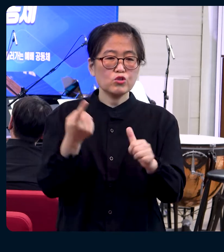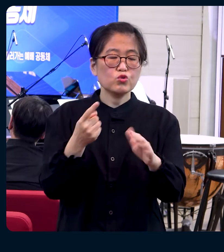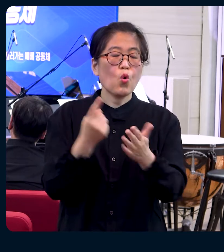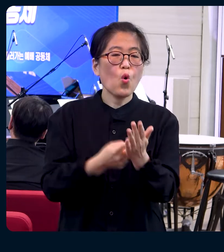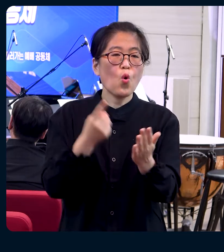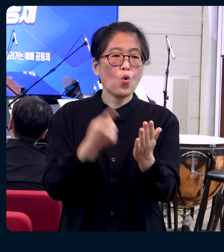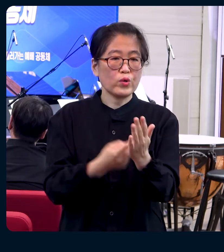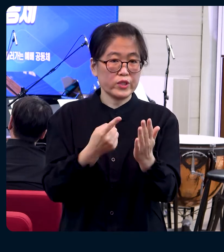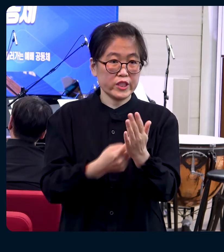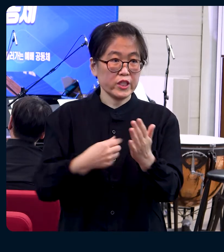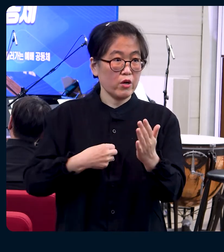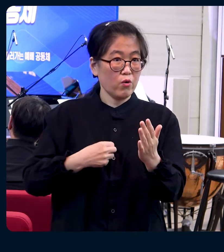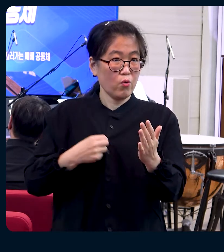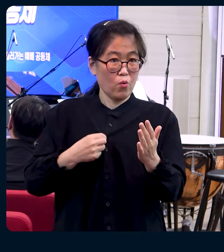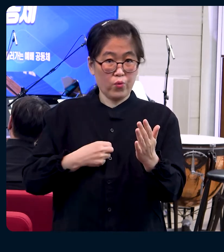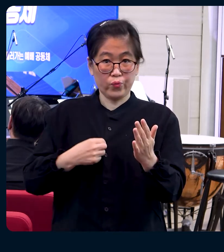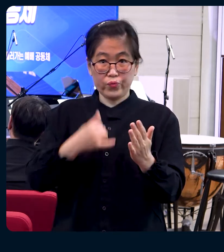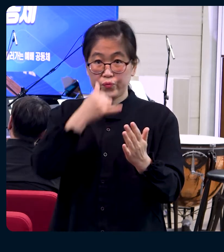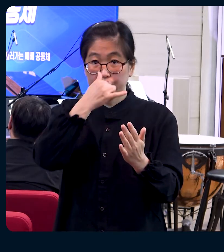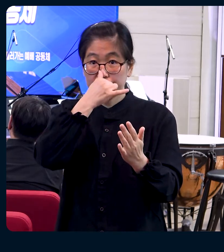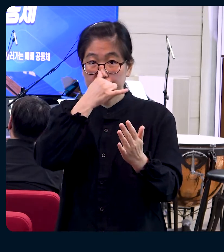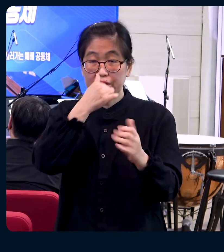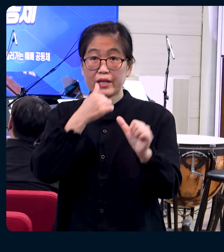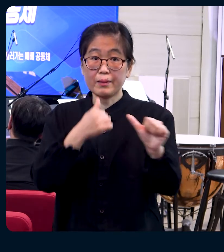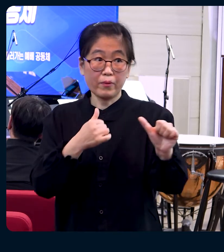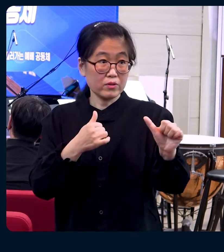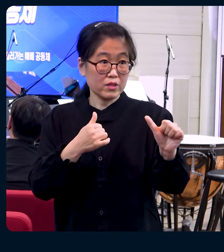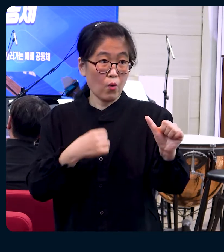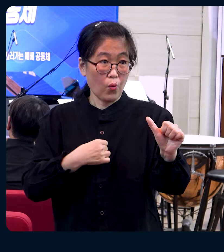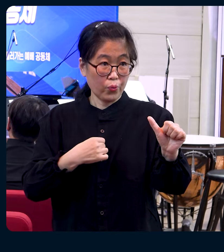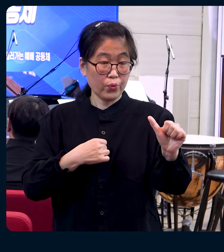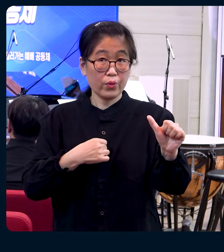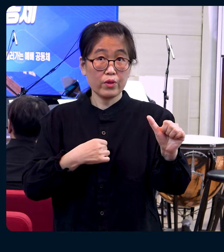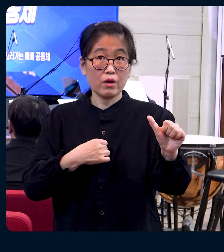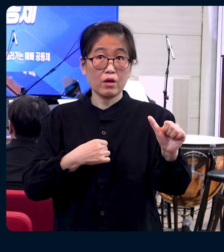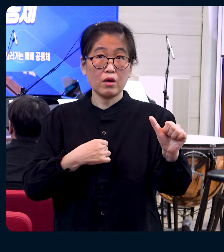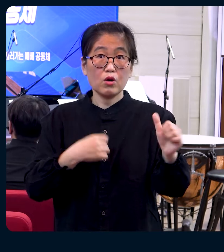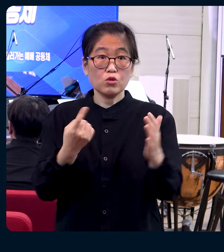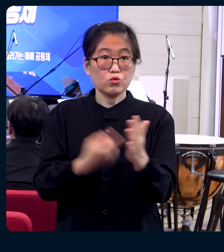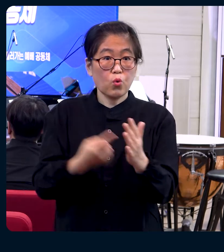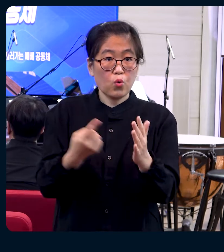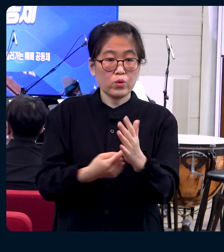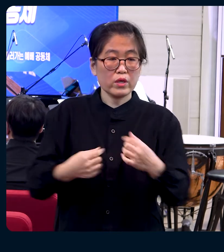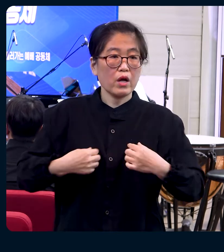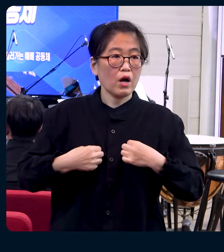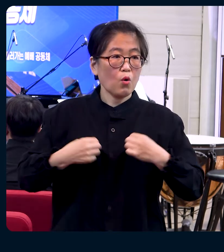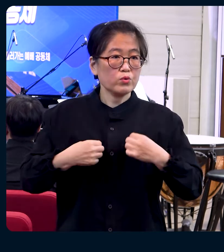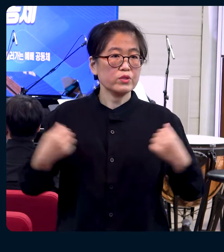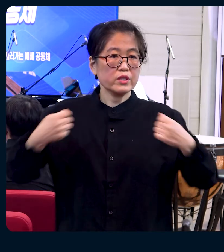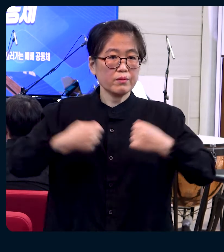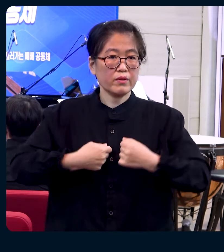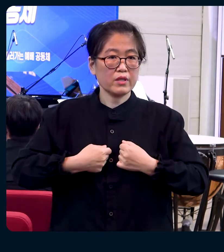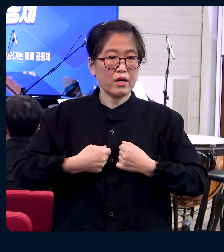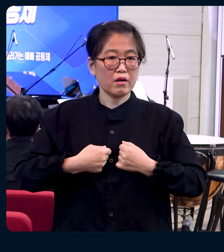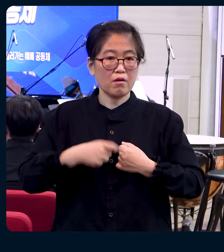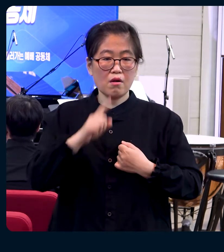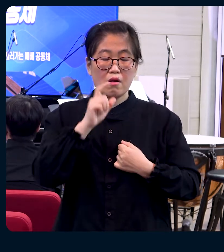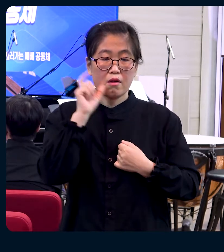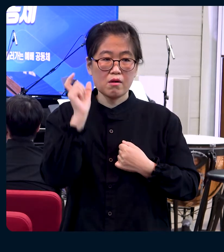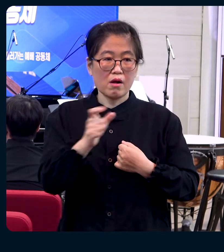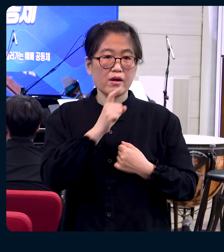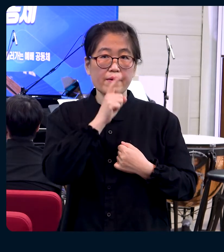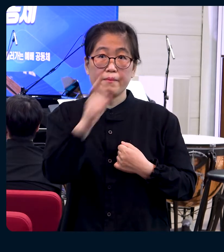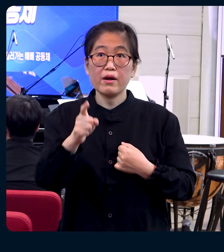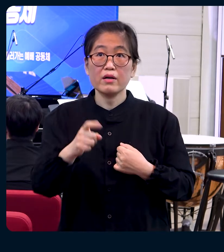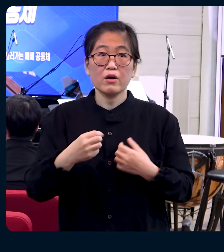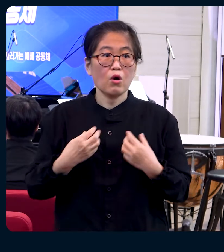총리 옷입니다. 근데 성경은 신기하게도 총리가 옷을 입었다는 것을 강조하고 있고요. 그